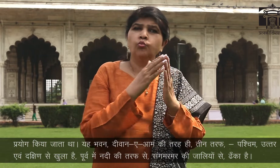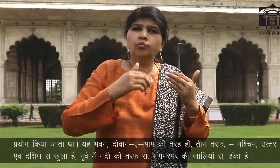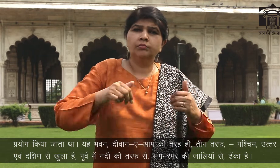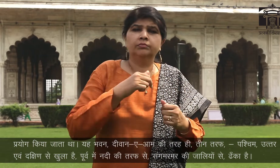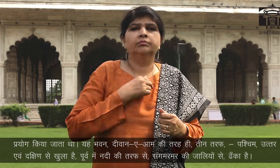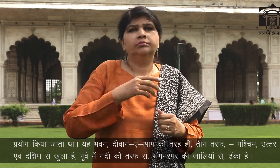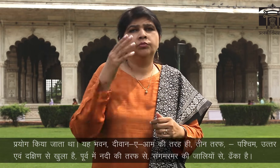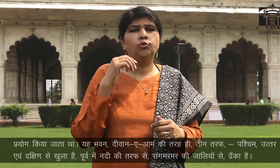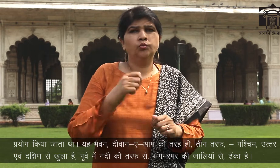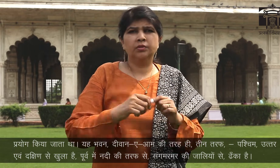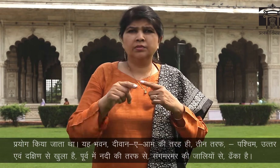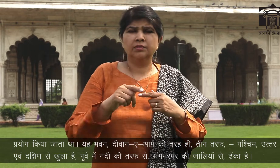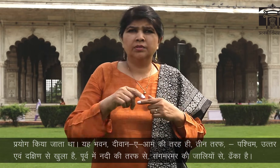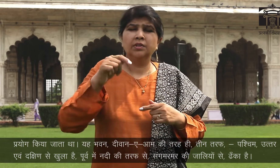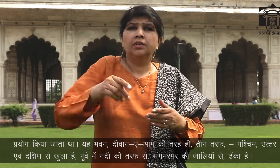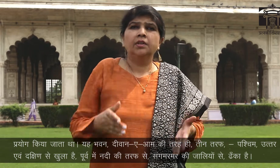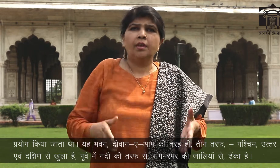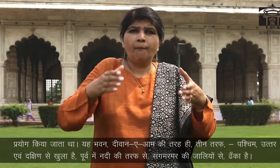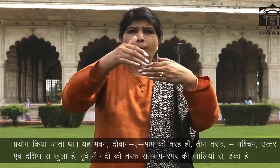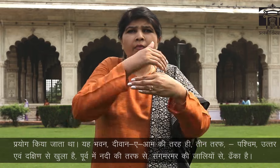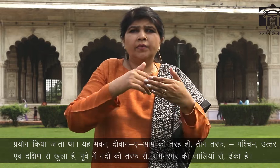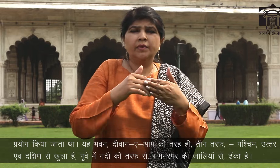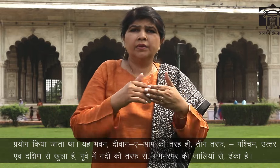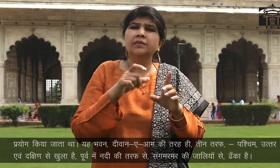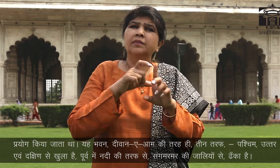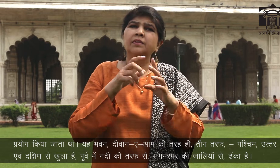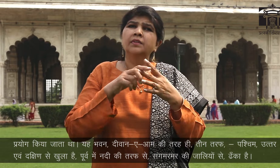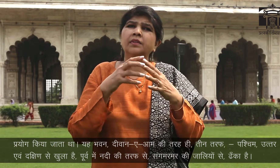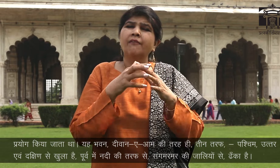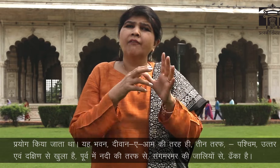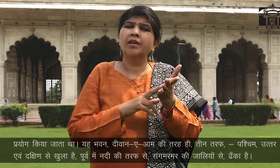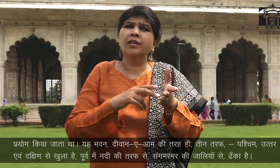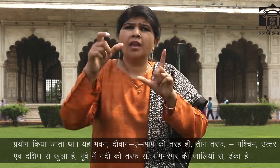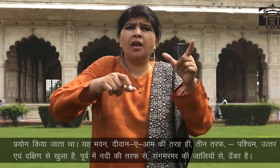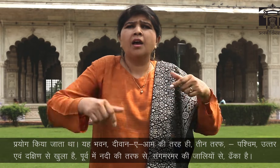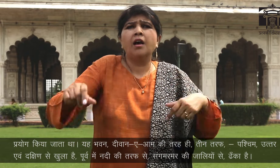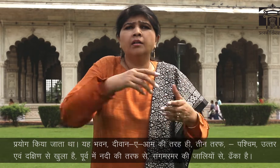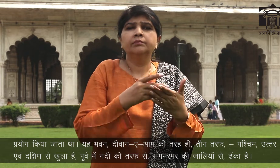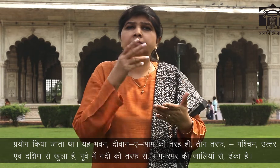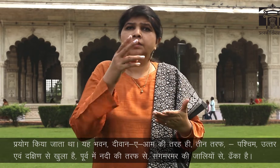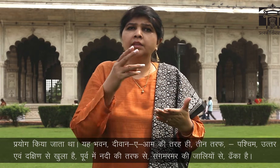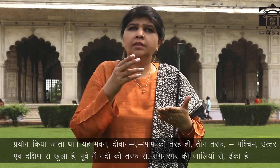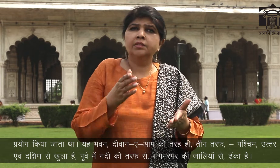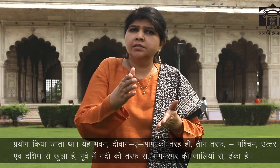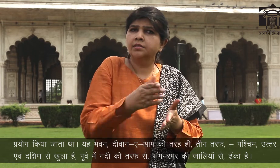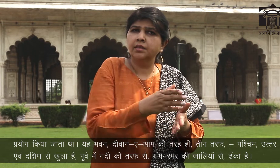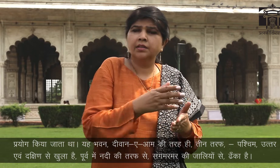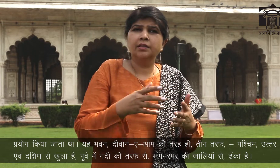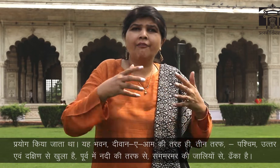जाता था। यह भवन दीवाने आम की तरह ही 3 तरफ पश्चिम,